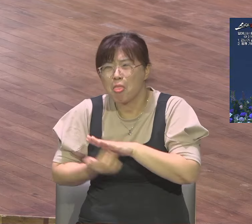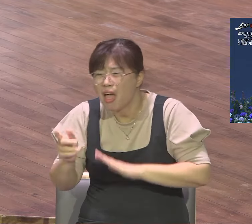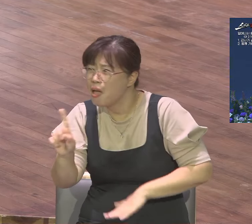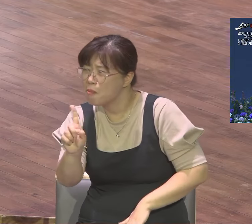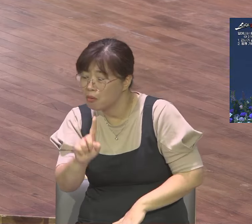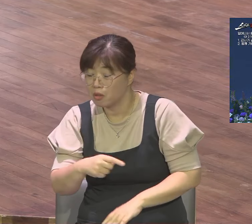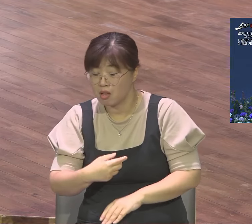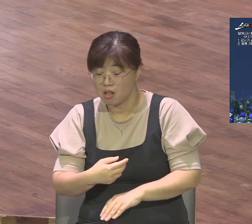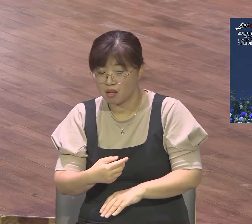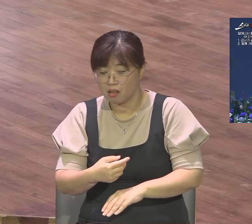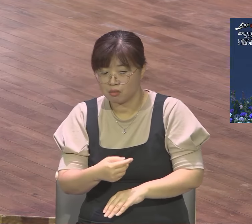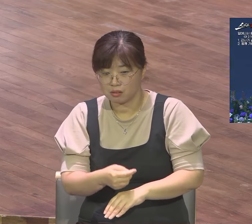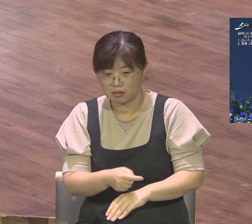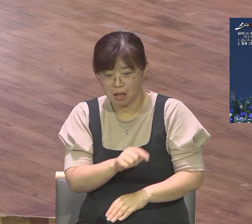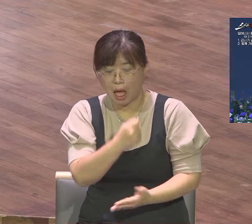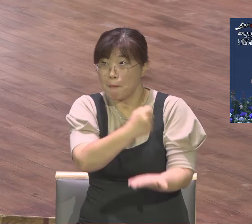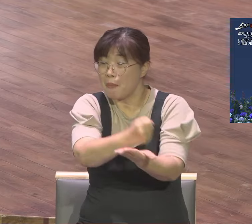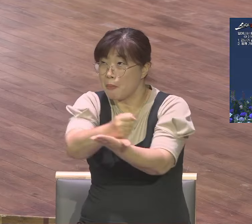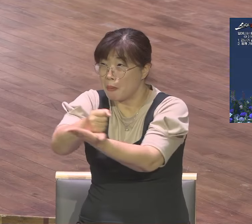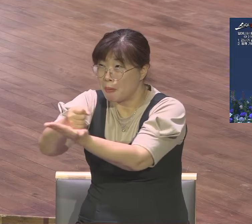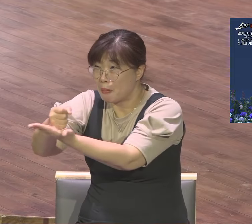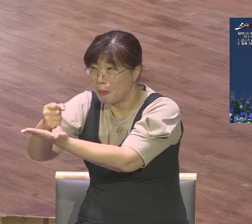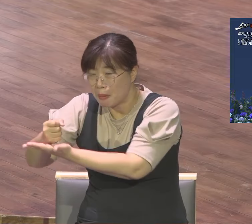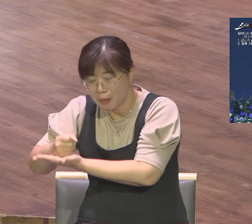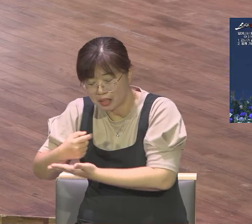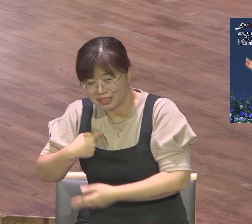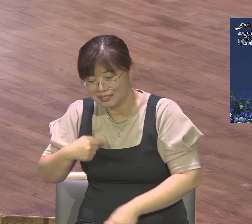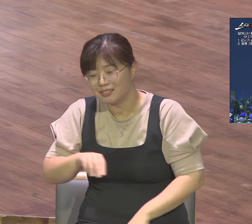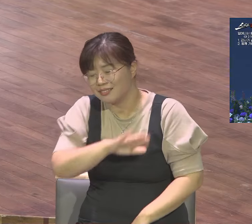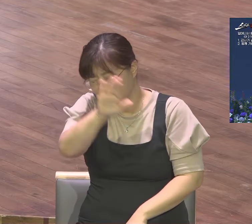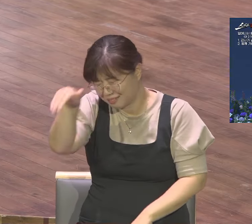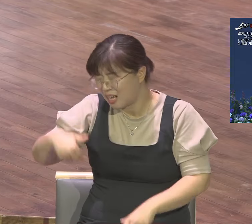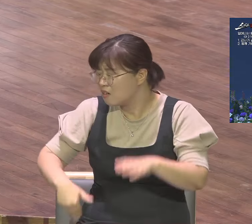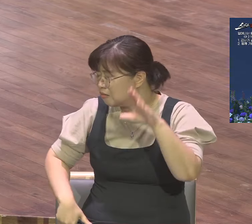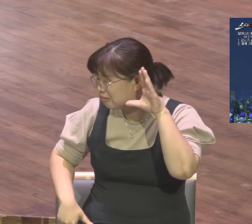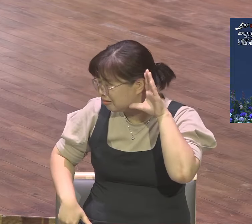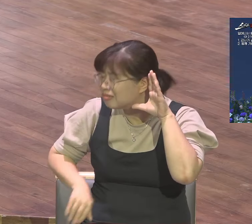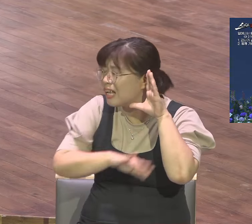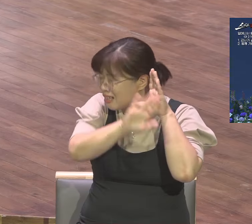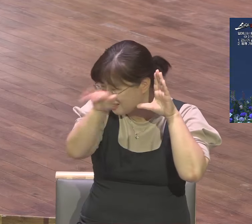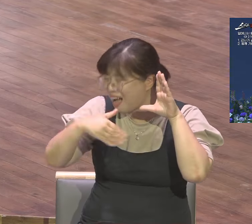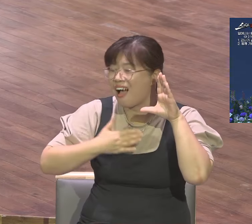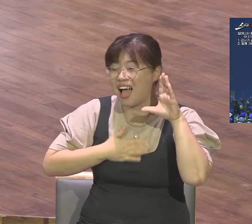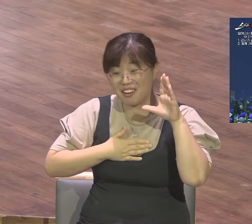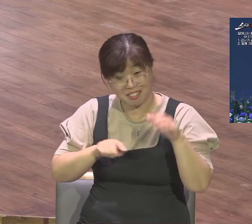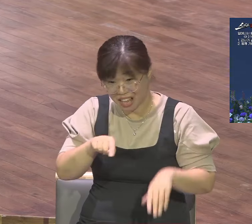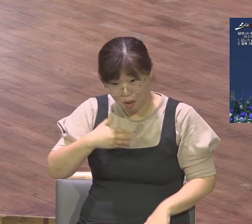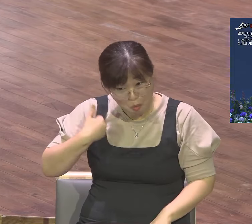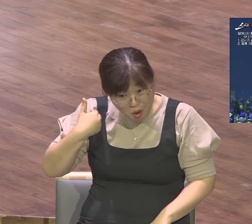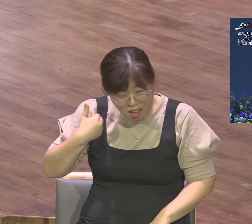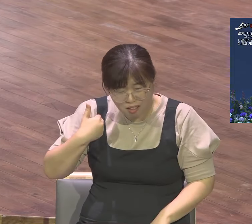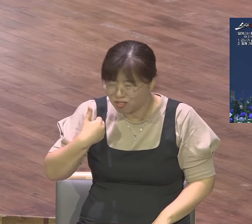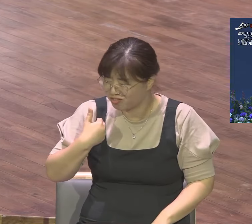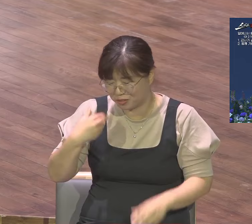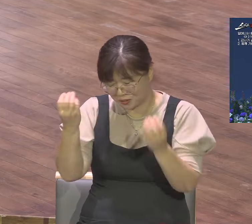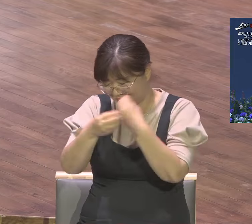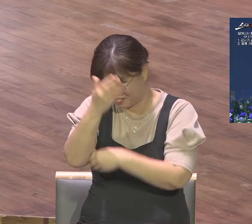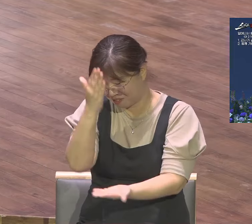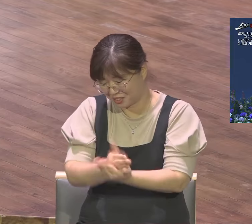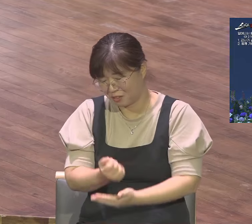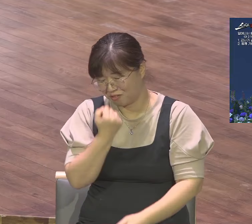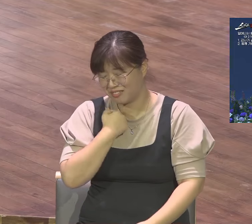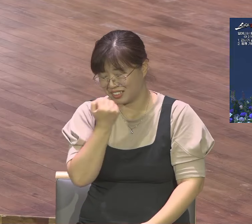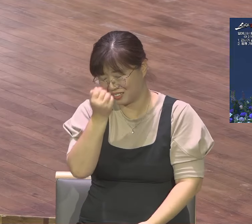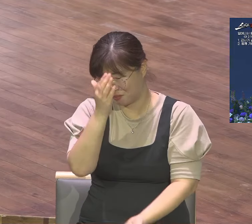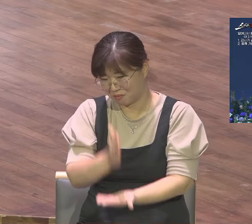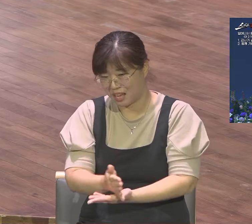교회를 믿고 목사를 믿으면 될 텐데 이런 말 저런 말 주스 들어가지고 자기 유익을 위해서 온갖 소리를 다 하고 있어. 누가 그